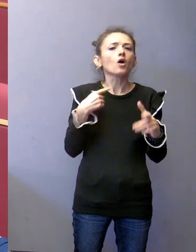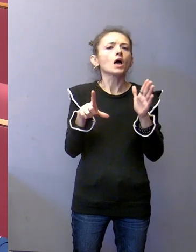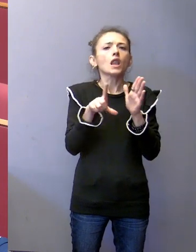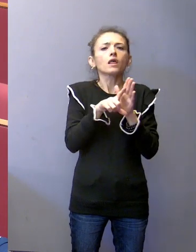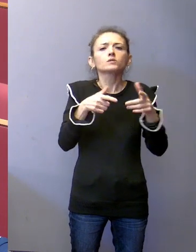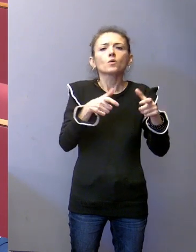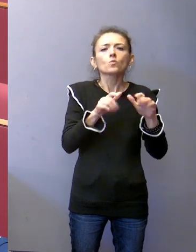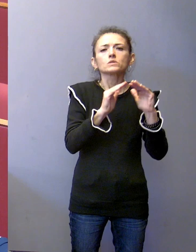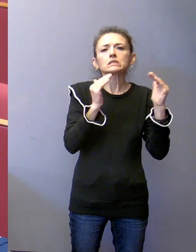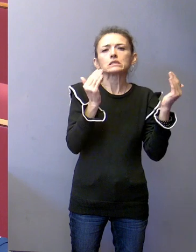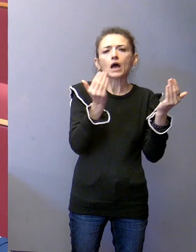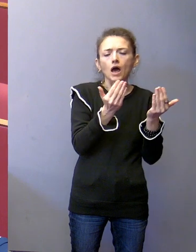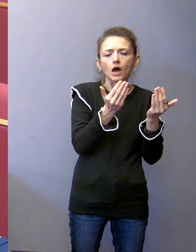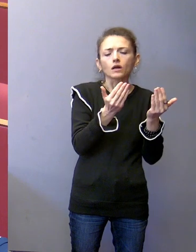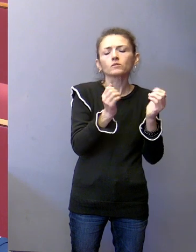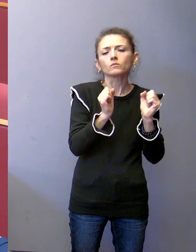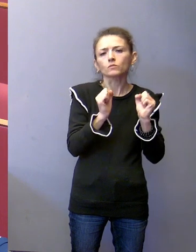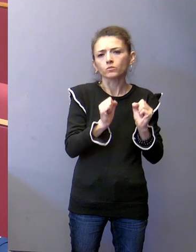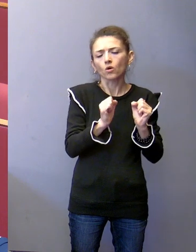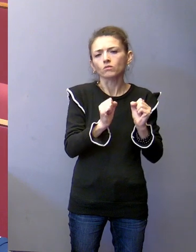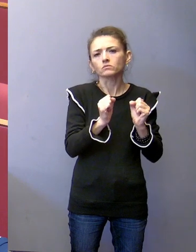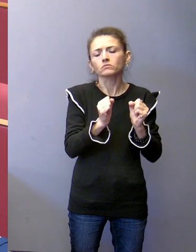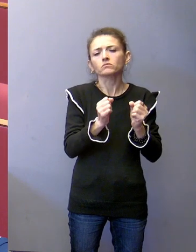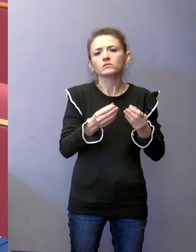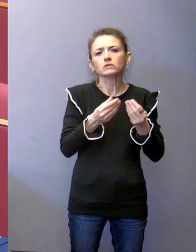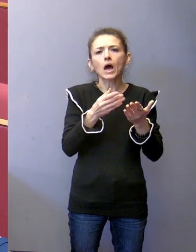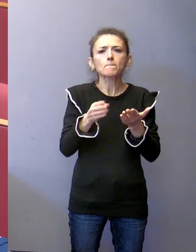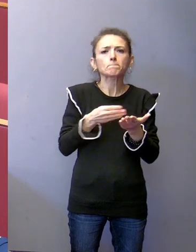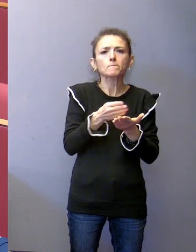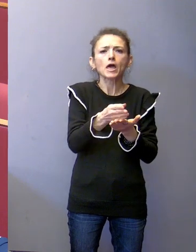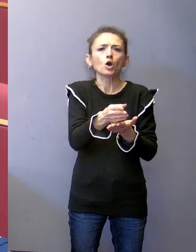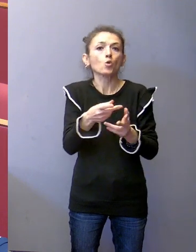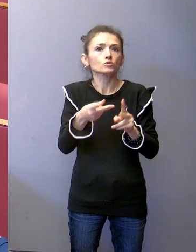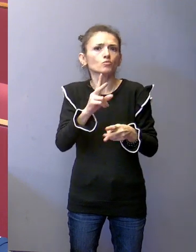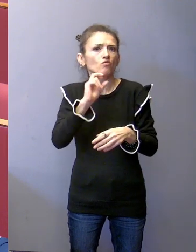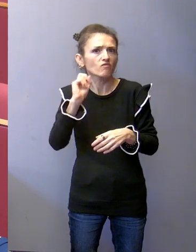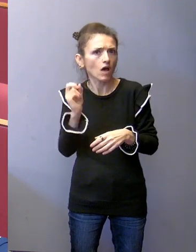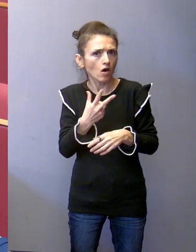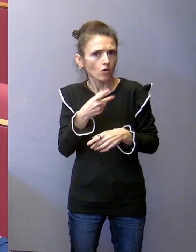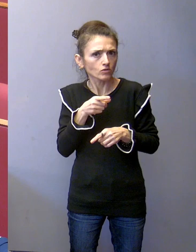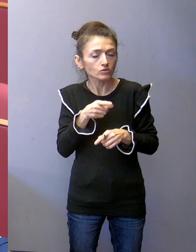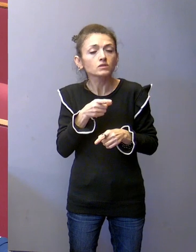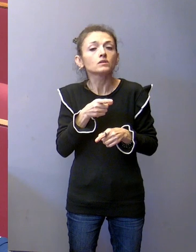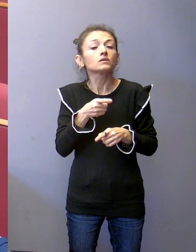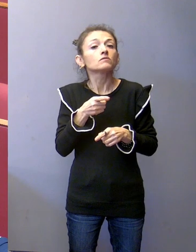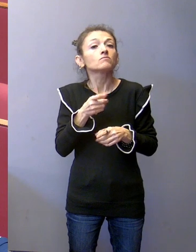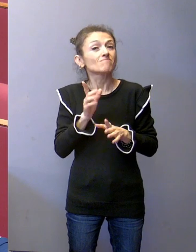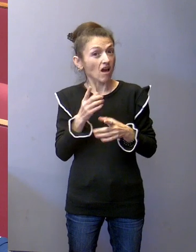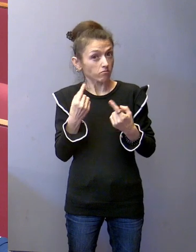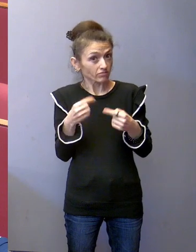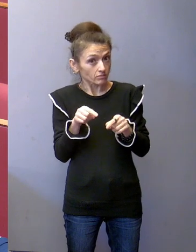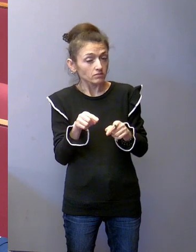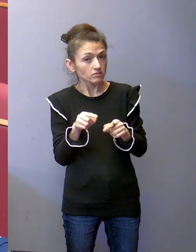scadi metta dei come dire dei percorsi preferenziali e più veloci se tutto questo è davvero